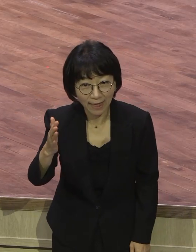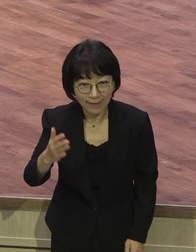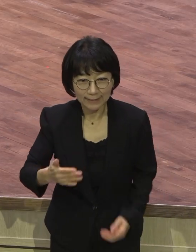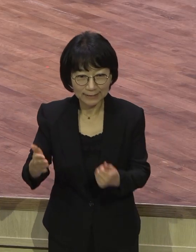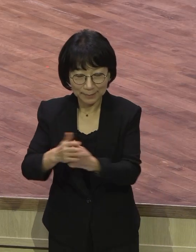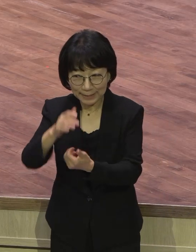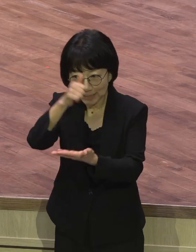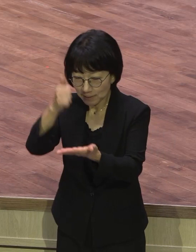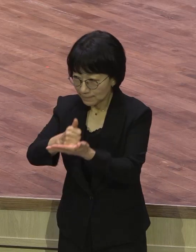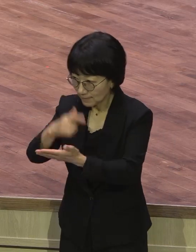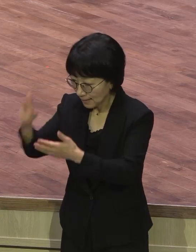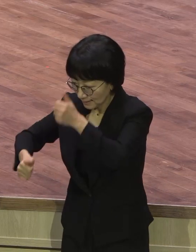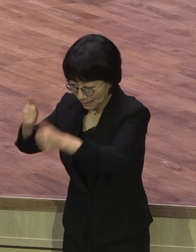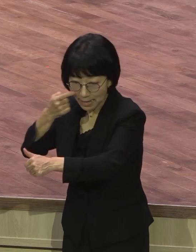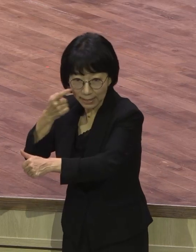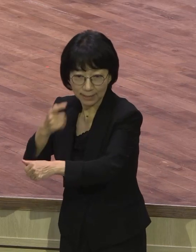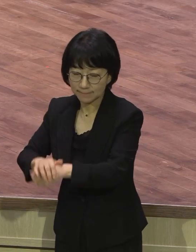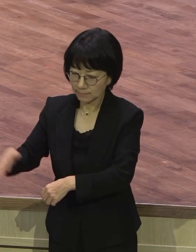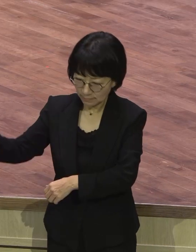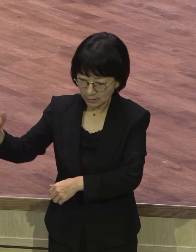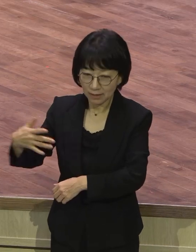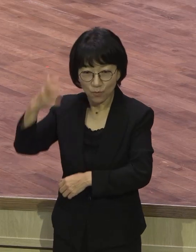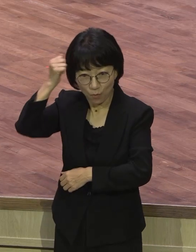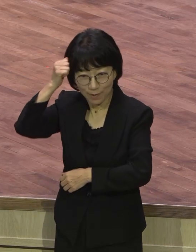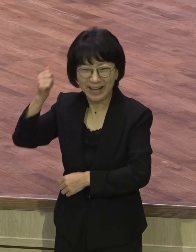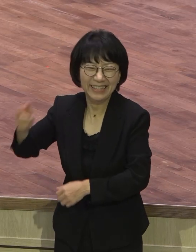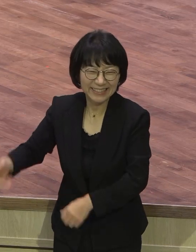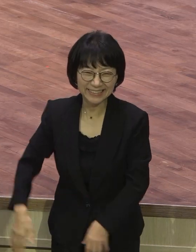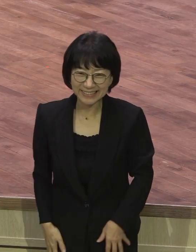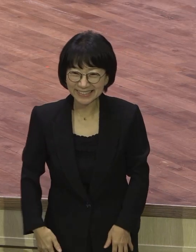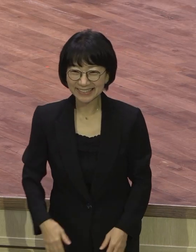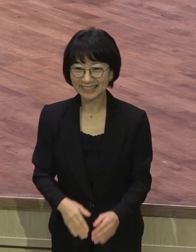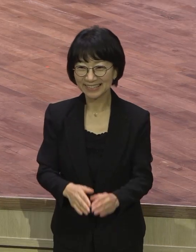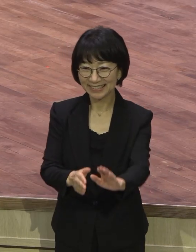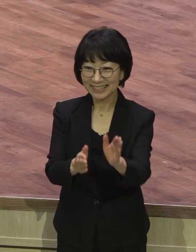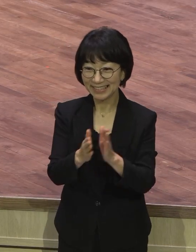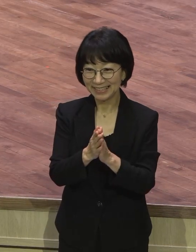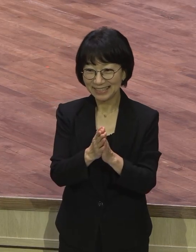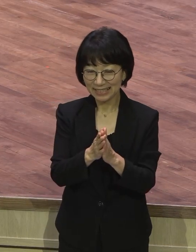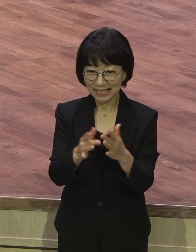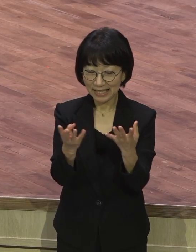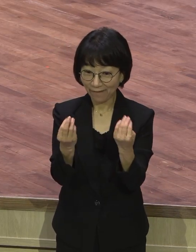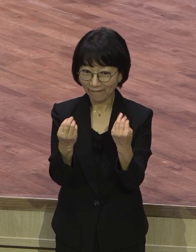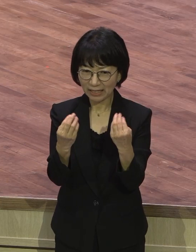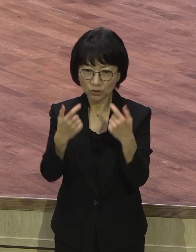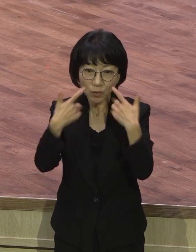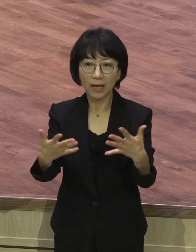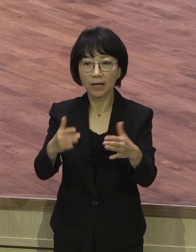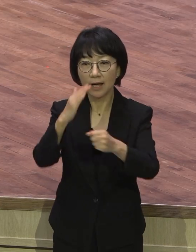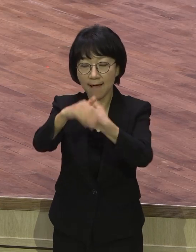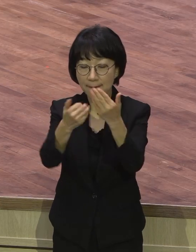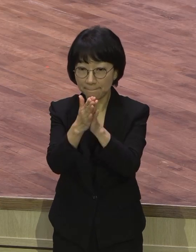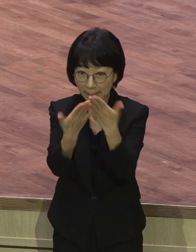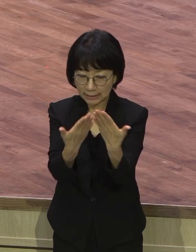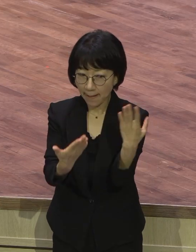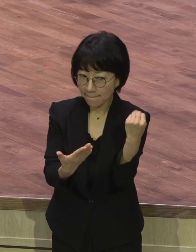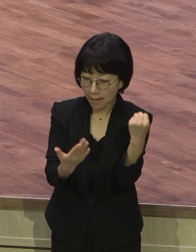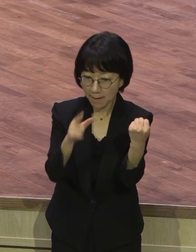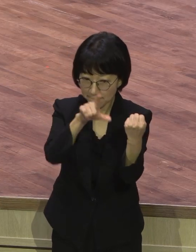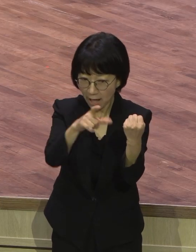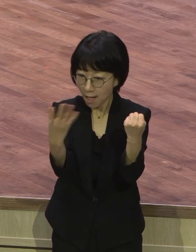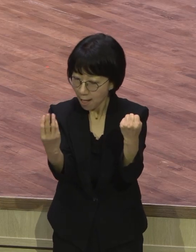백구절만 여러분 거의 다 알고 있는데 중악한 주소를 알고 그래서 그냥 살이 되고